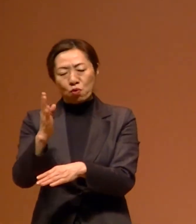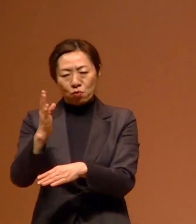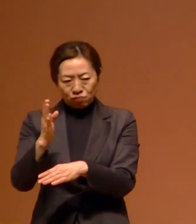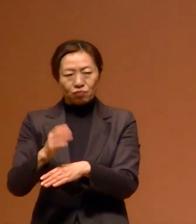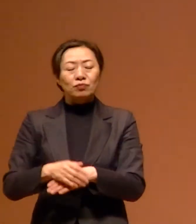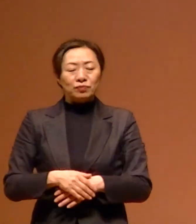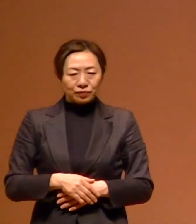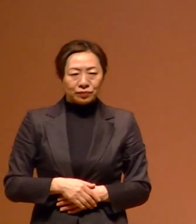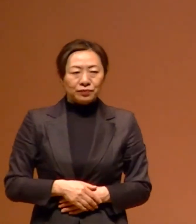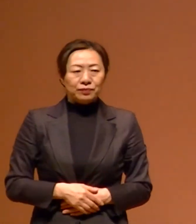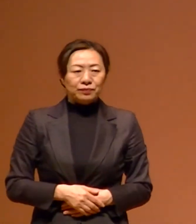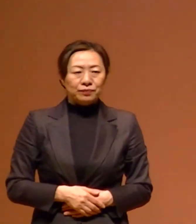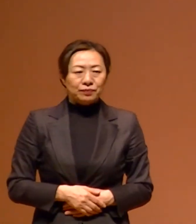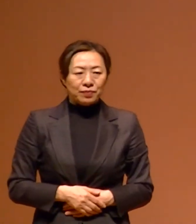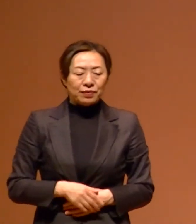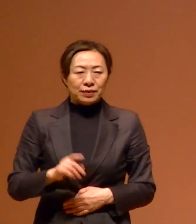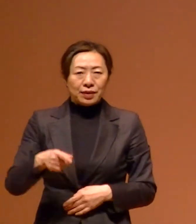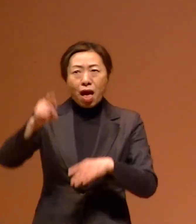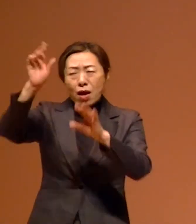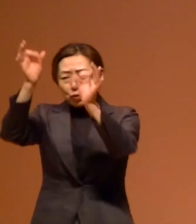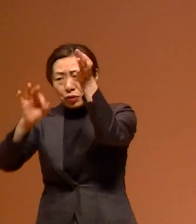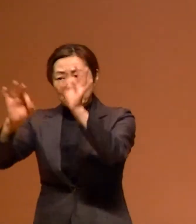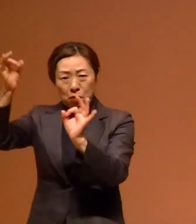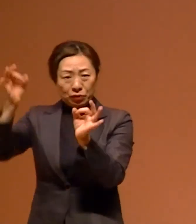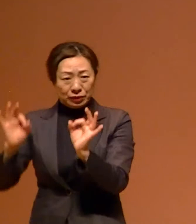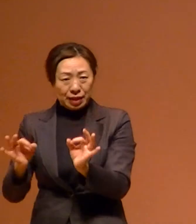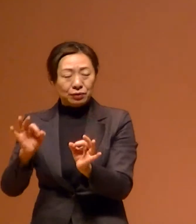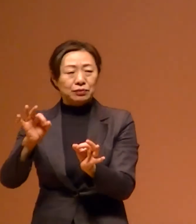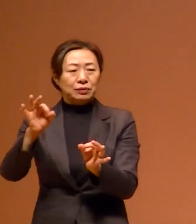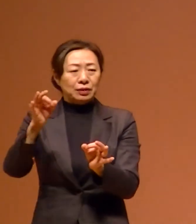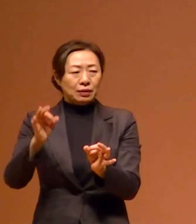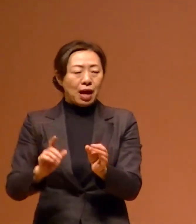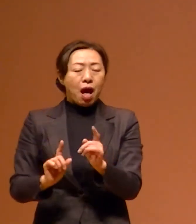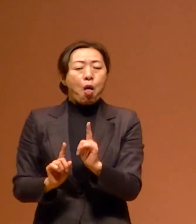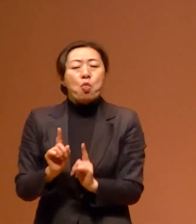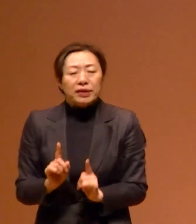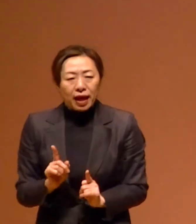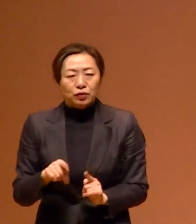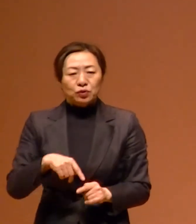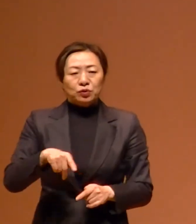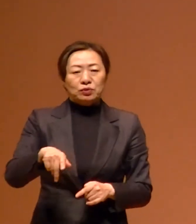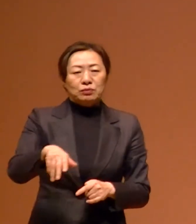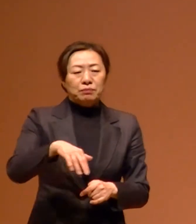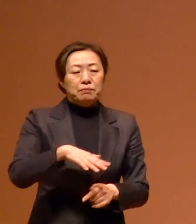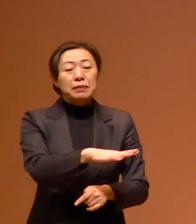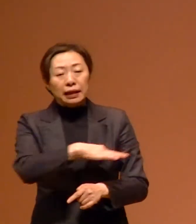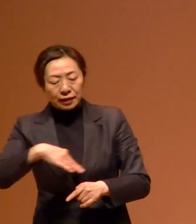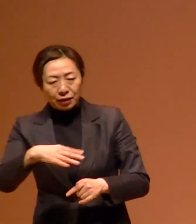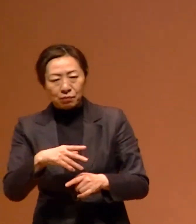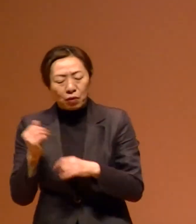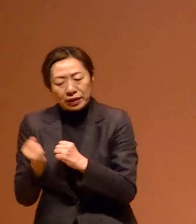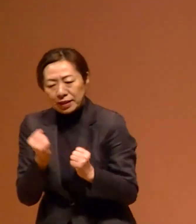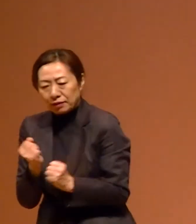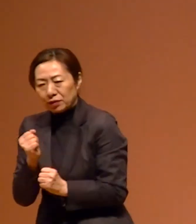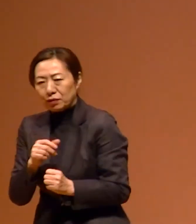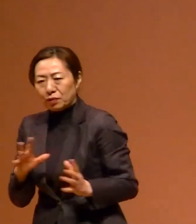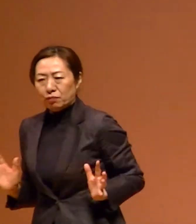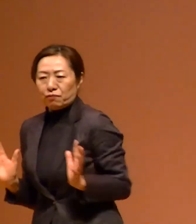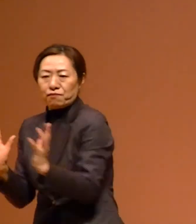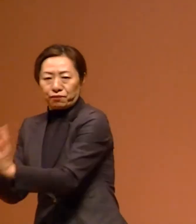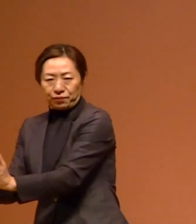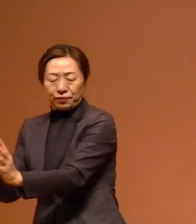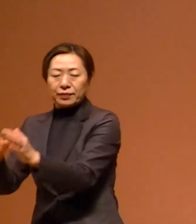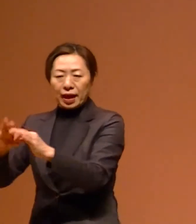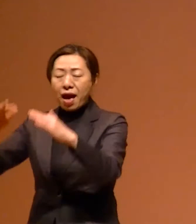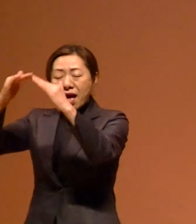けど、もう雪も降ってるし、とりあえず皆さん避難してきてるんで、建